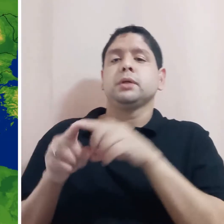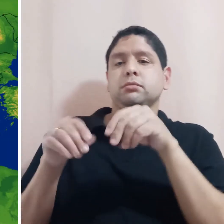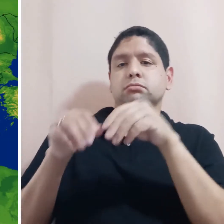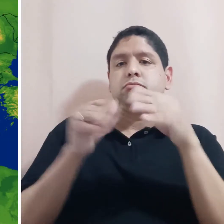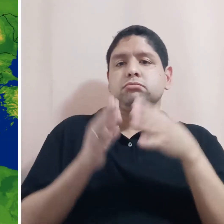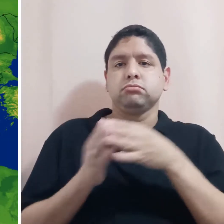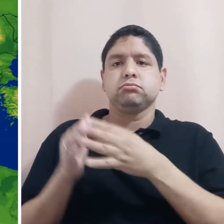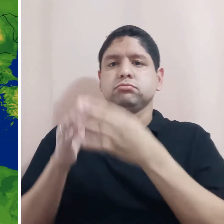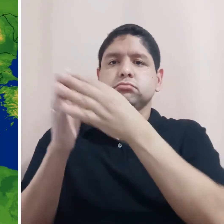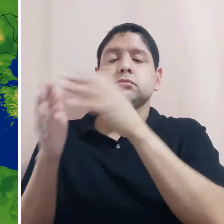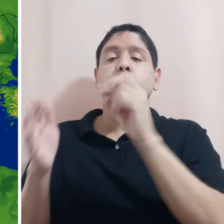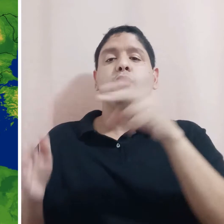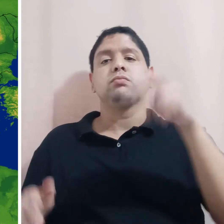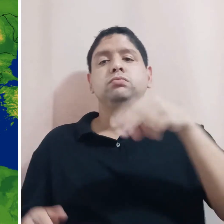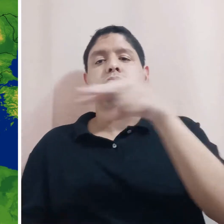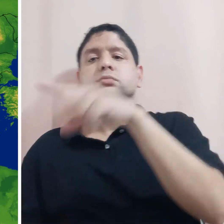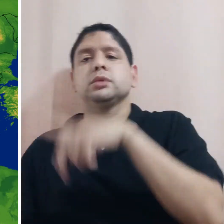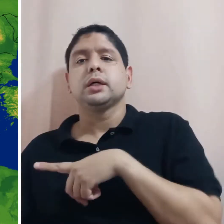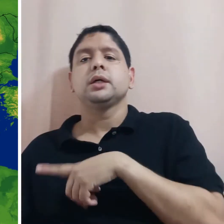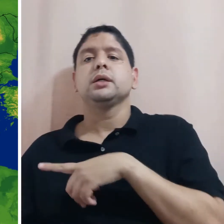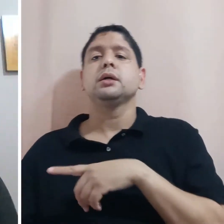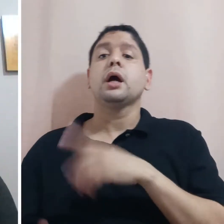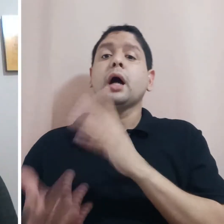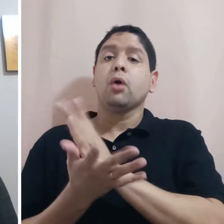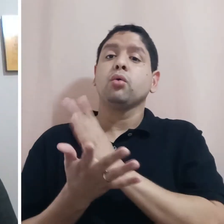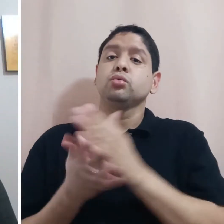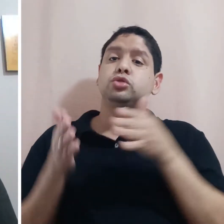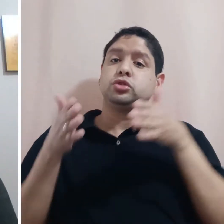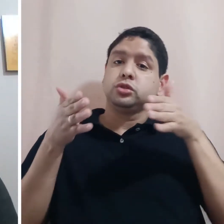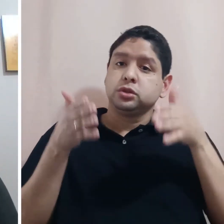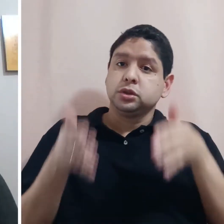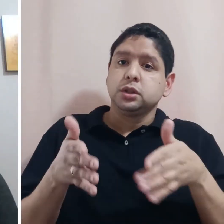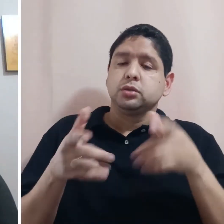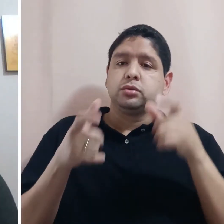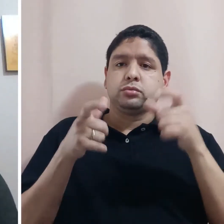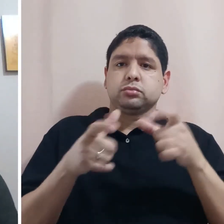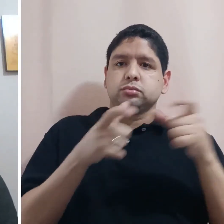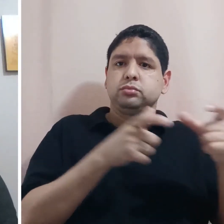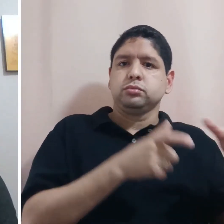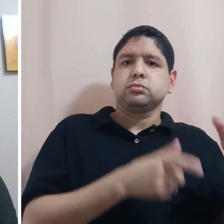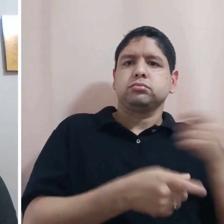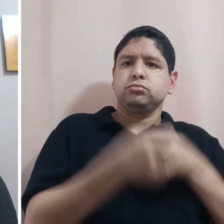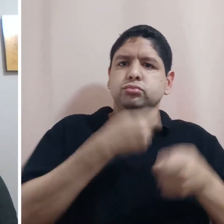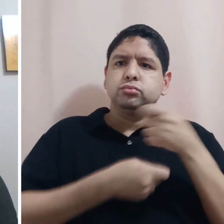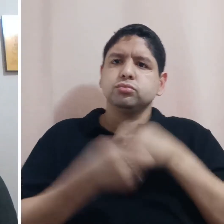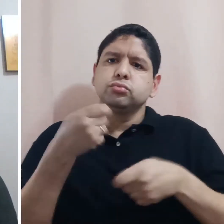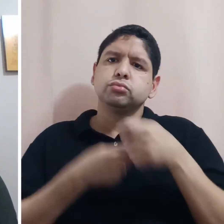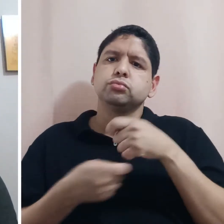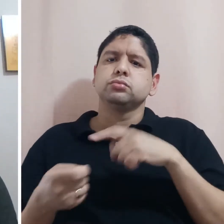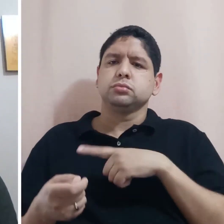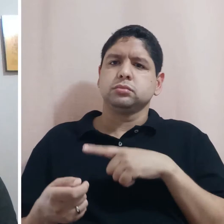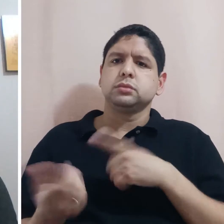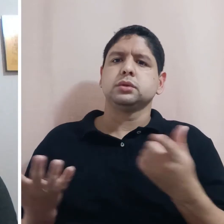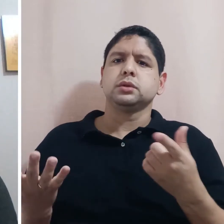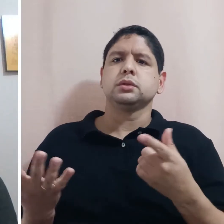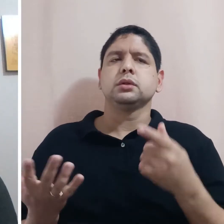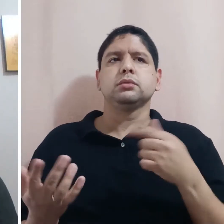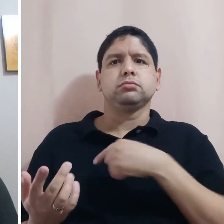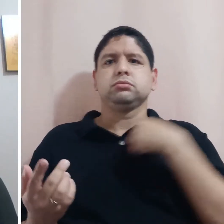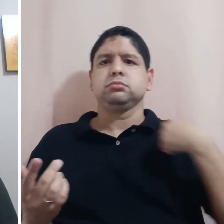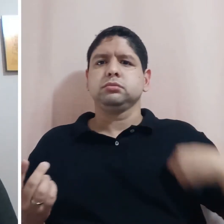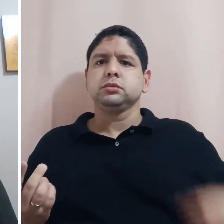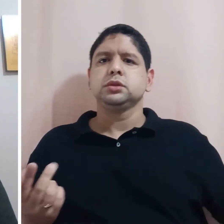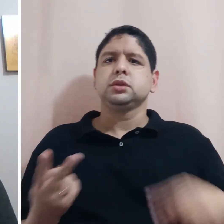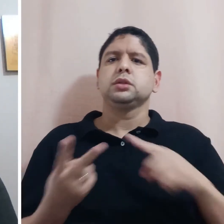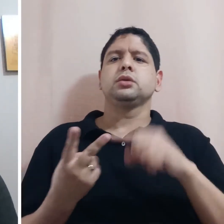Europa, né, ou por rotas terrestres ao longo do continente asiático, eles acabavam então chegando até as fontes, né,